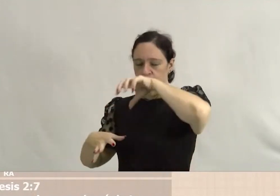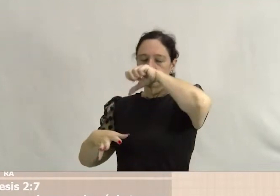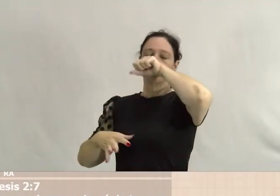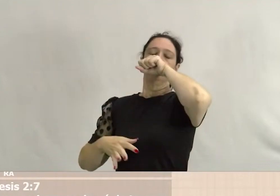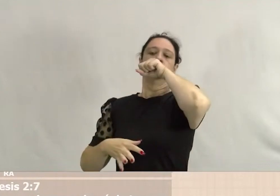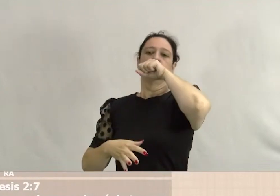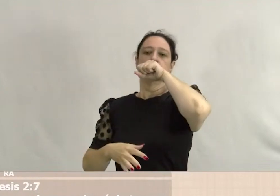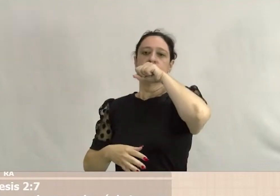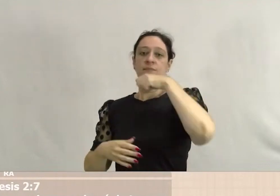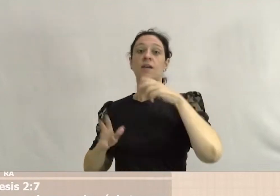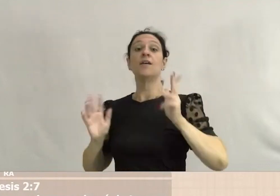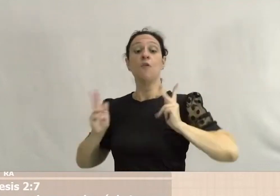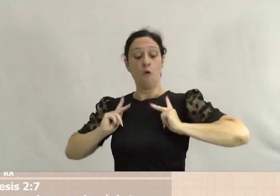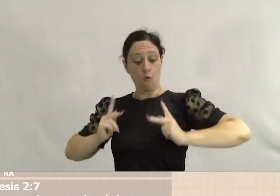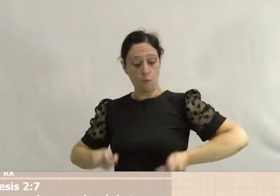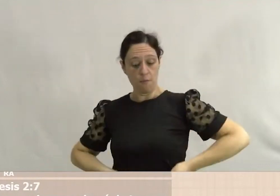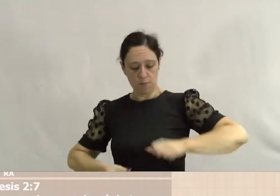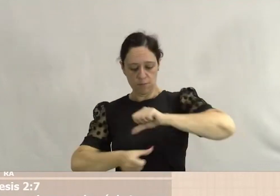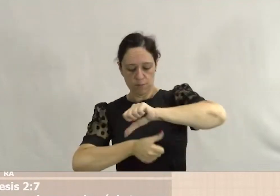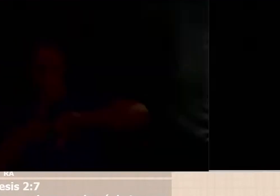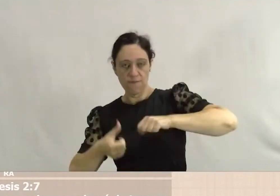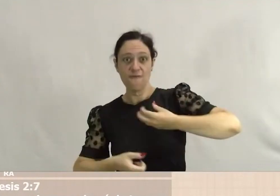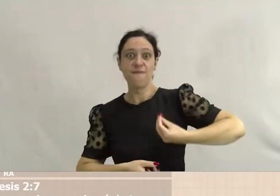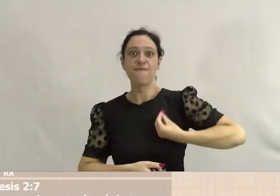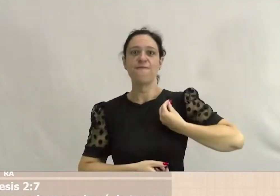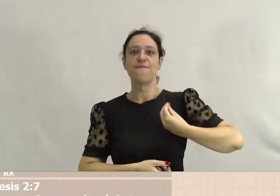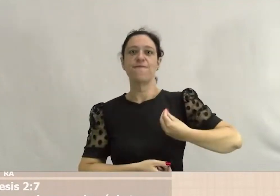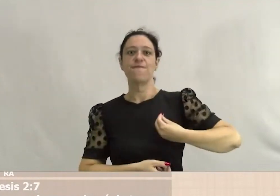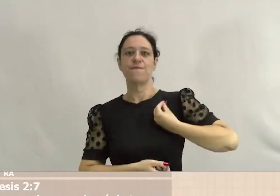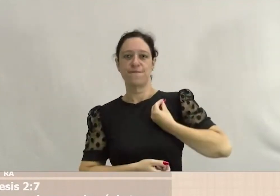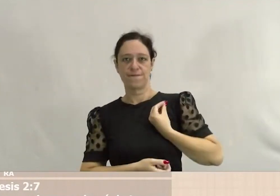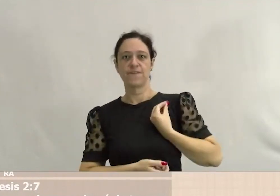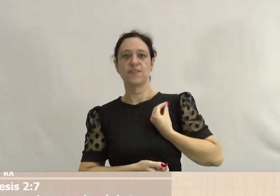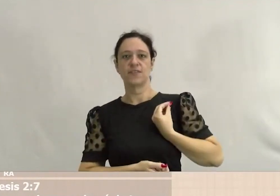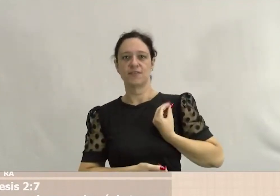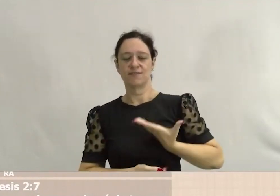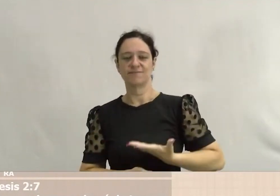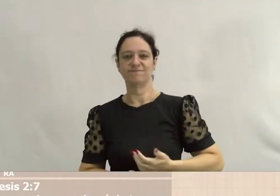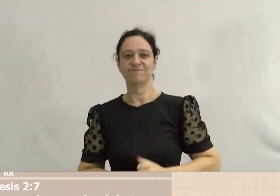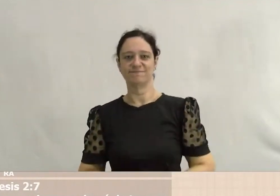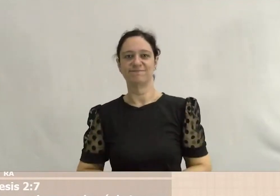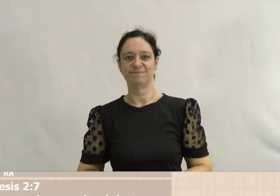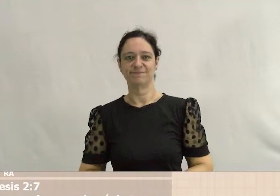homem passou a ser alma vivente.